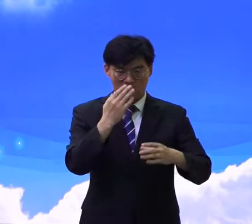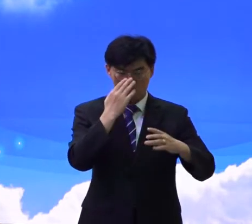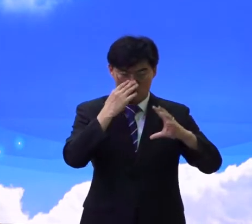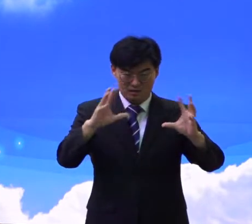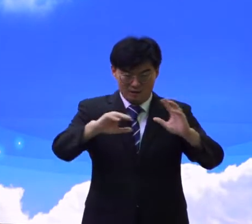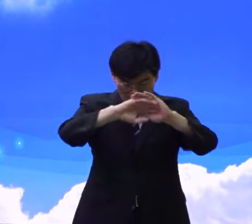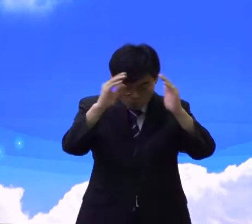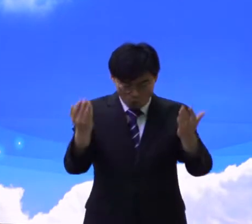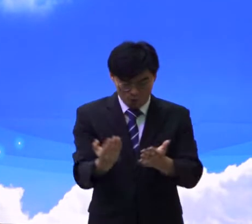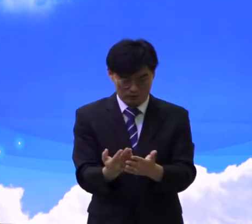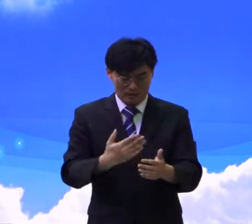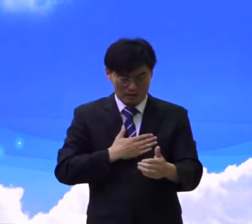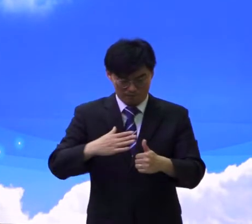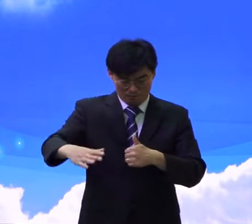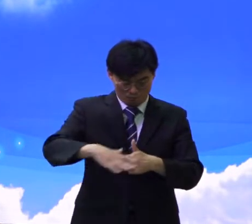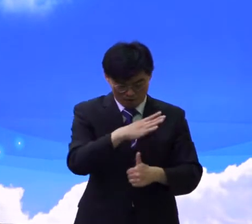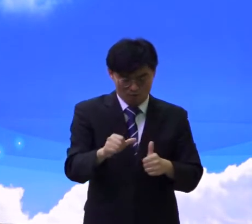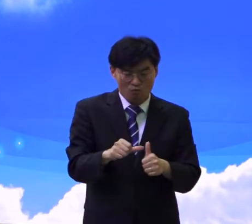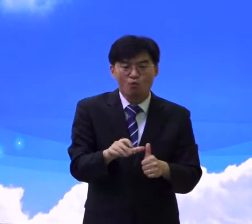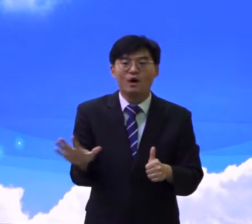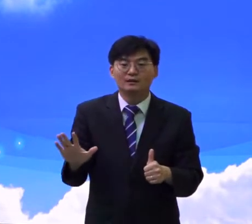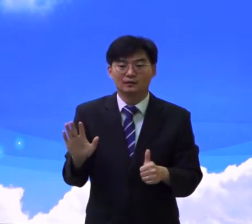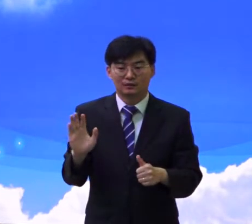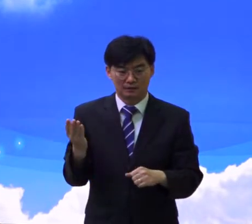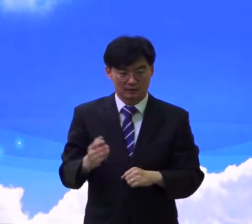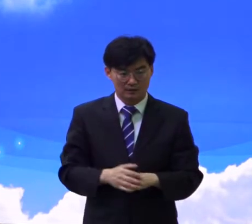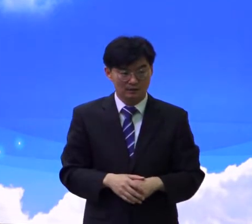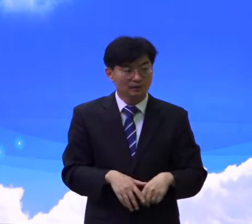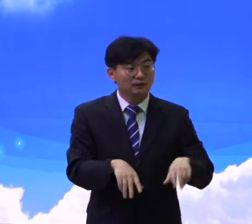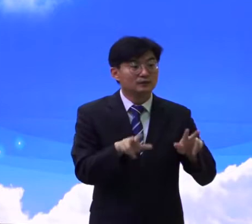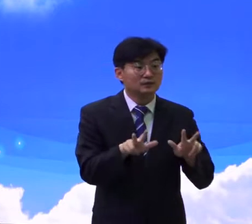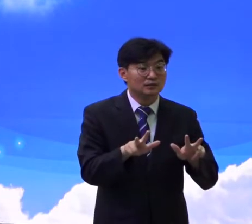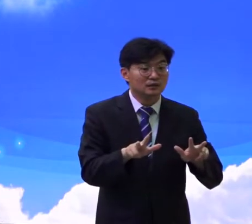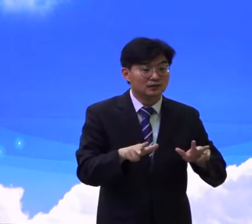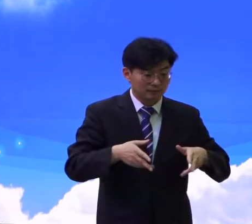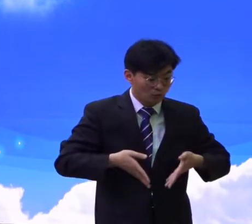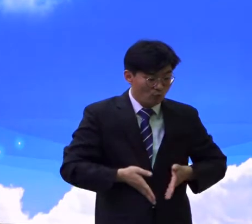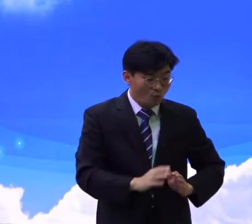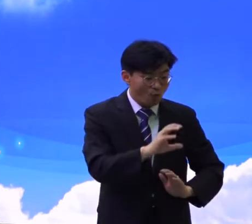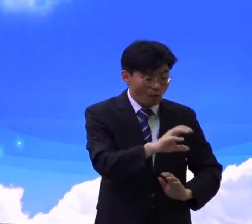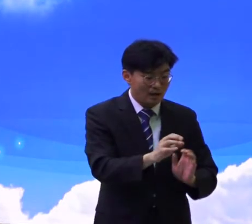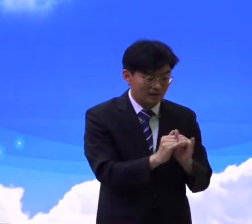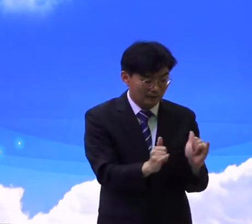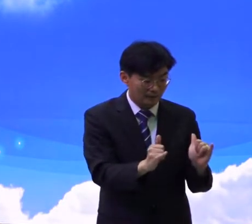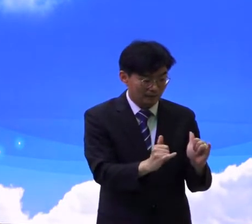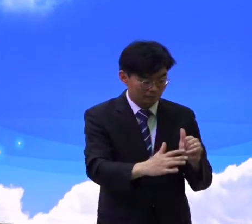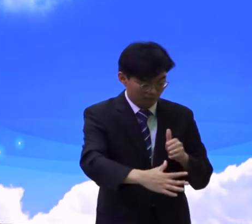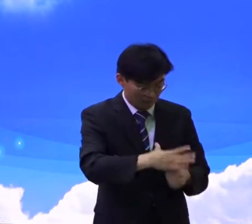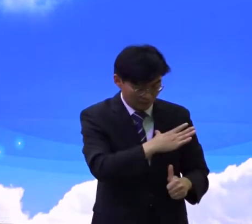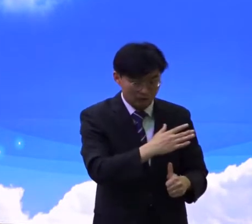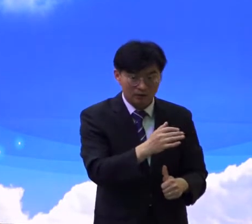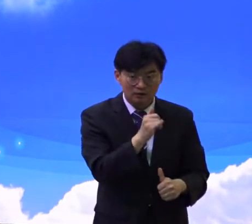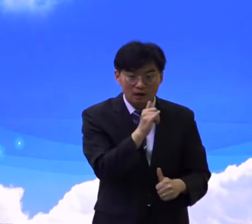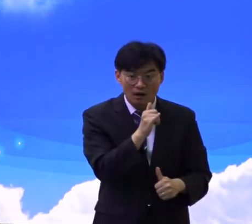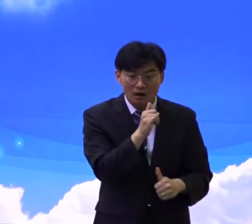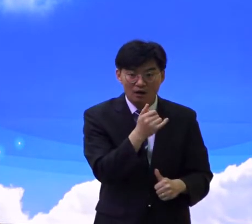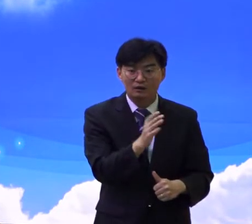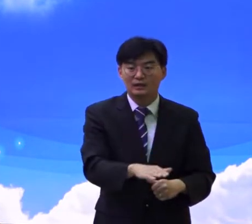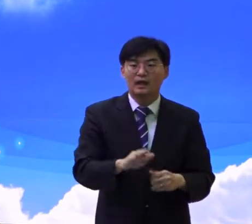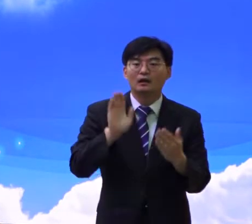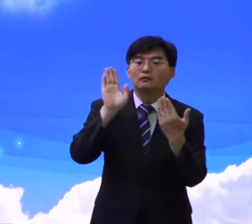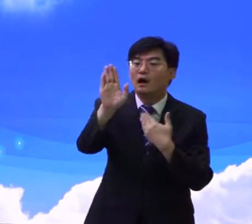반역자다 이런 비난을 받게 되고 계속해서 생명의 위협을 받게 됩니다. 그리고 감옥에 갇히고